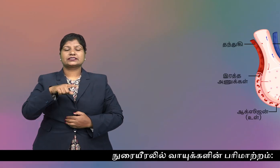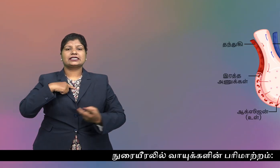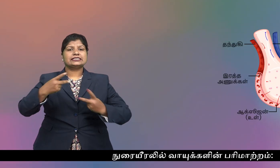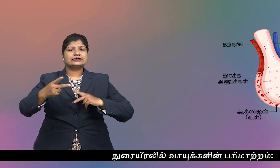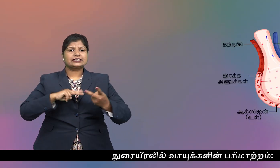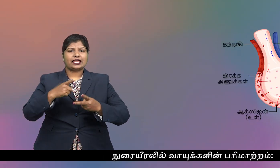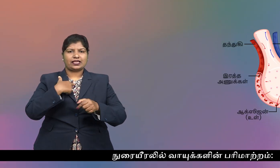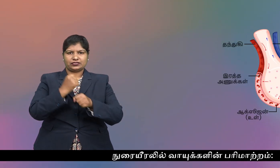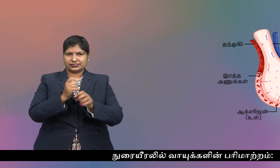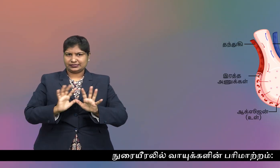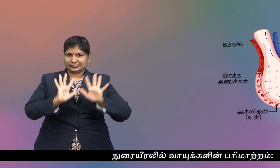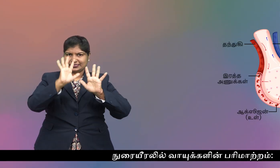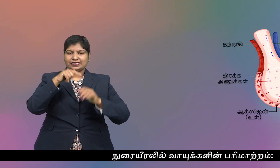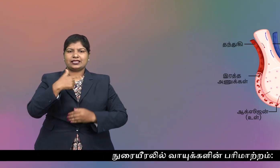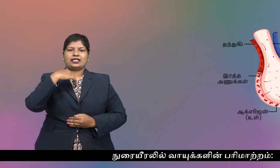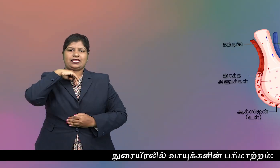நுரையீரலில் வாயுக்களின் பரிமாற்றம்.